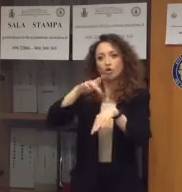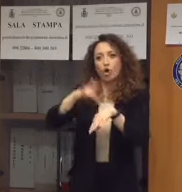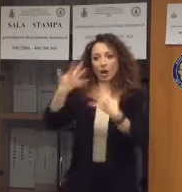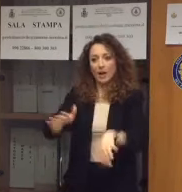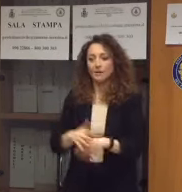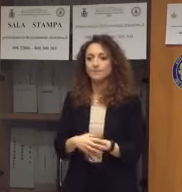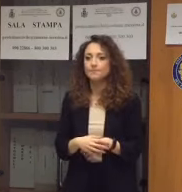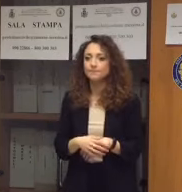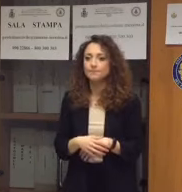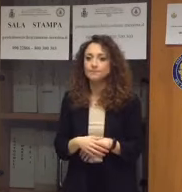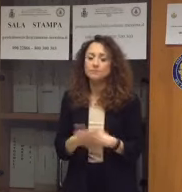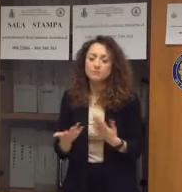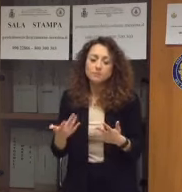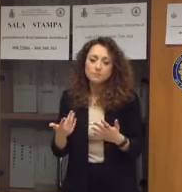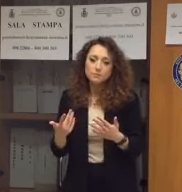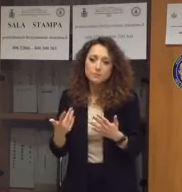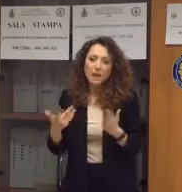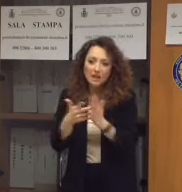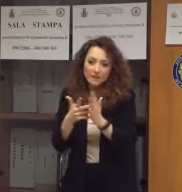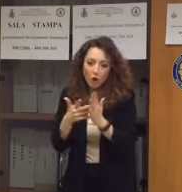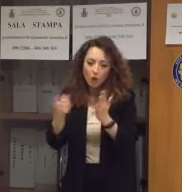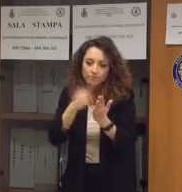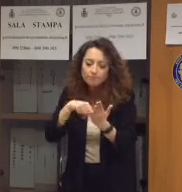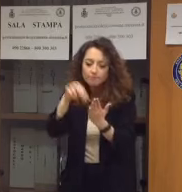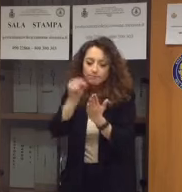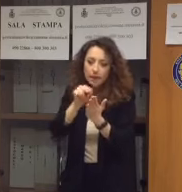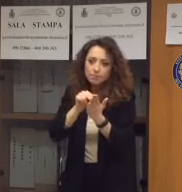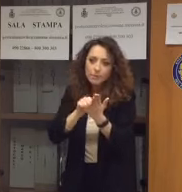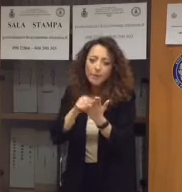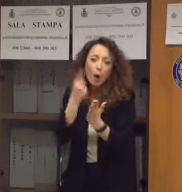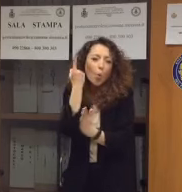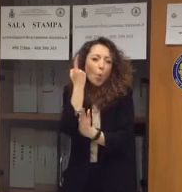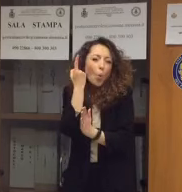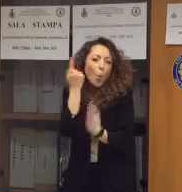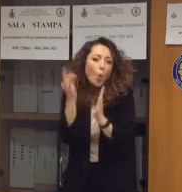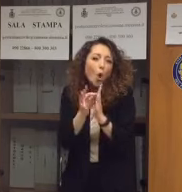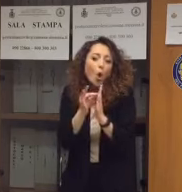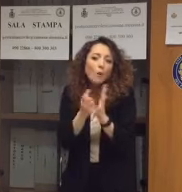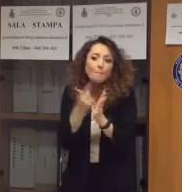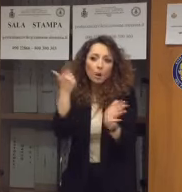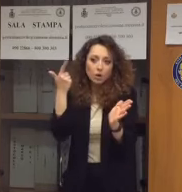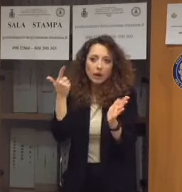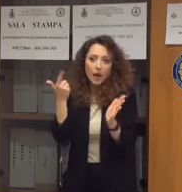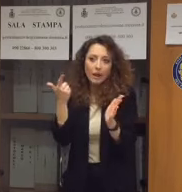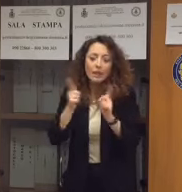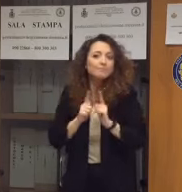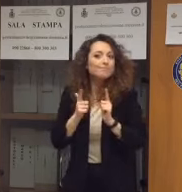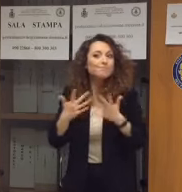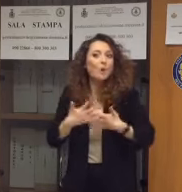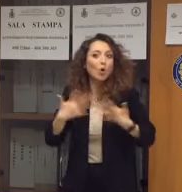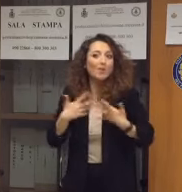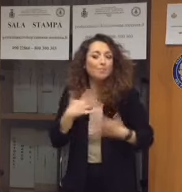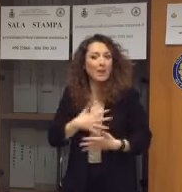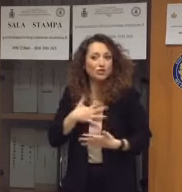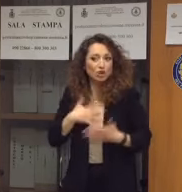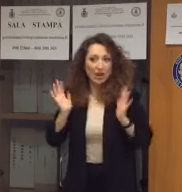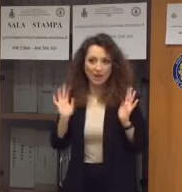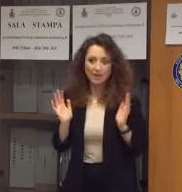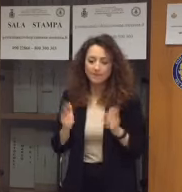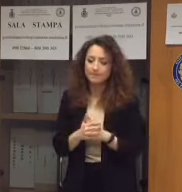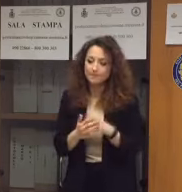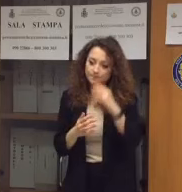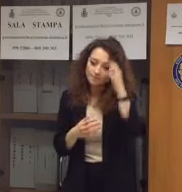di quelle che potevano essere le difficoltà, però un dato è molto importante e devo dire che questa è una cosa che mi fa molto piacere. Quello che